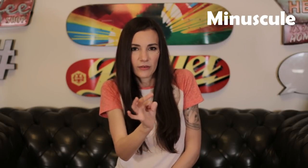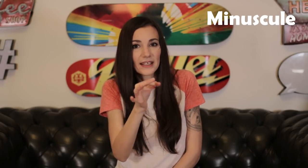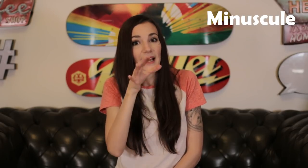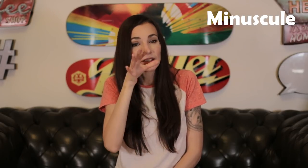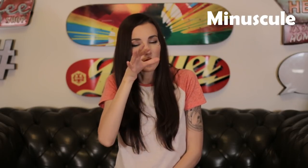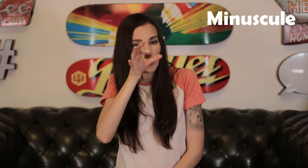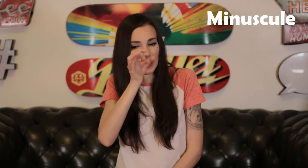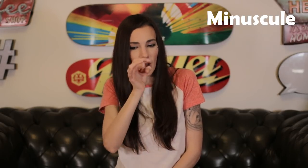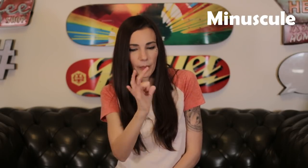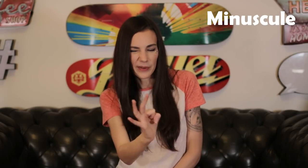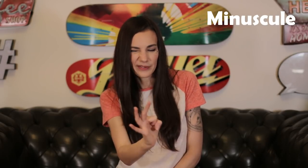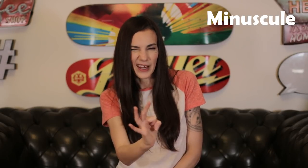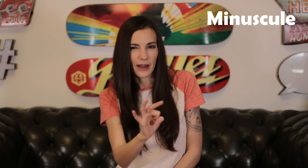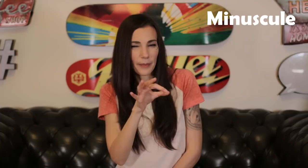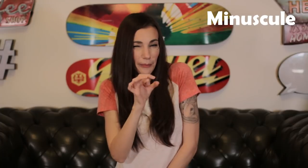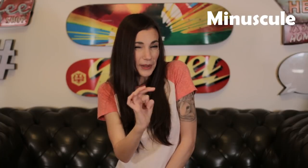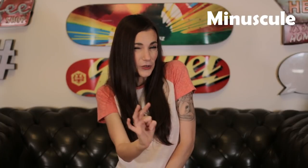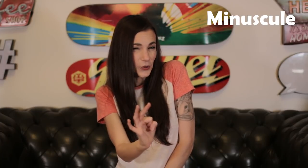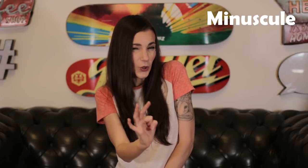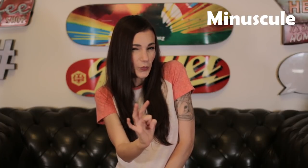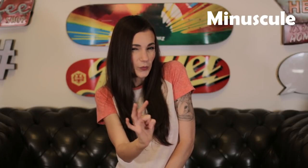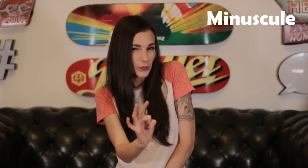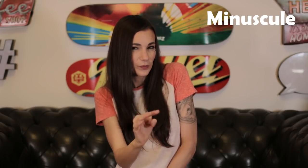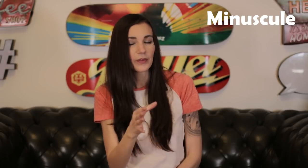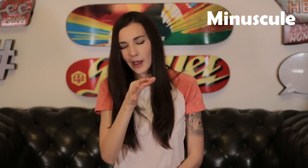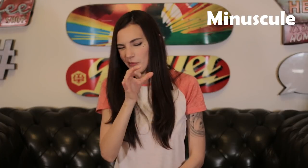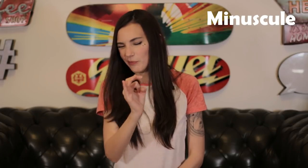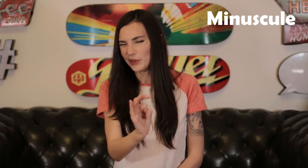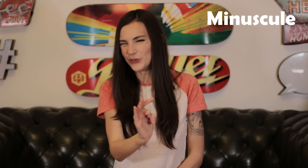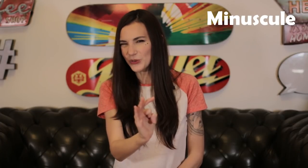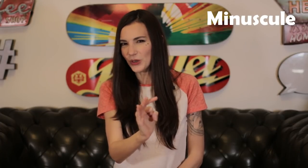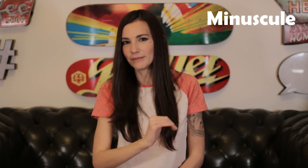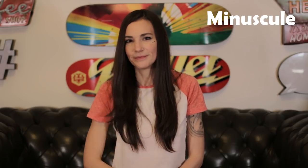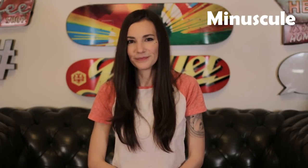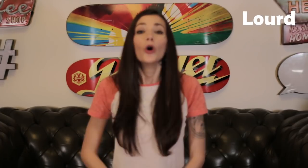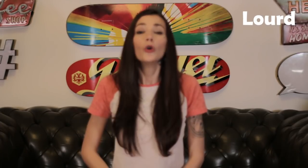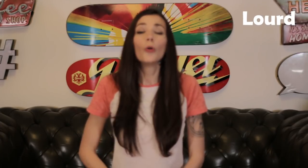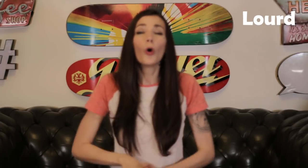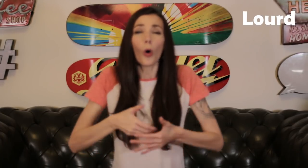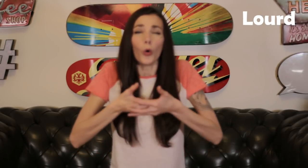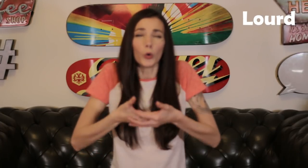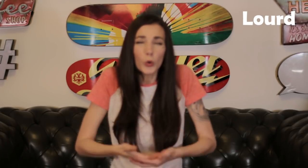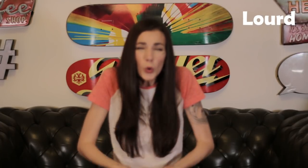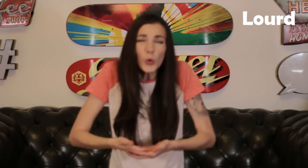c'est l'action, c'est hop, voilà, minuscule, minuscule. Le mot